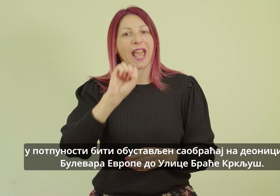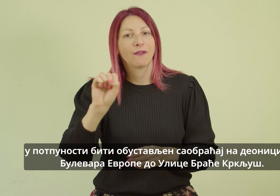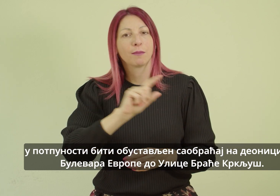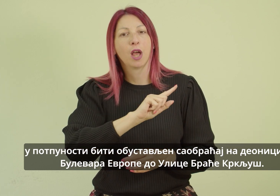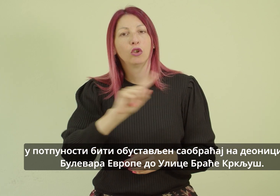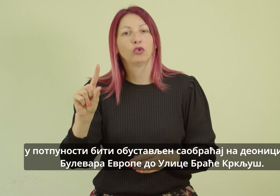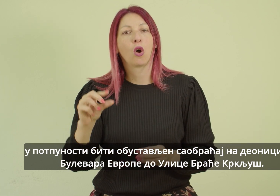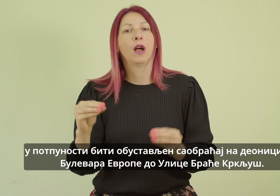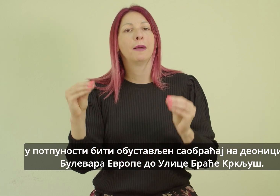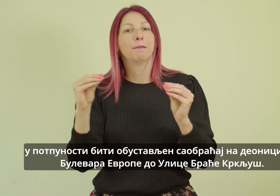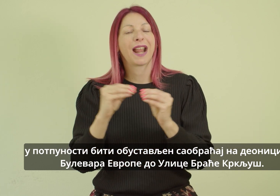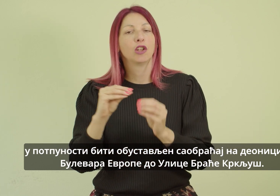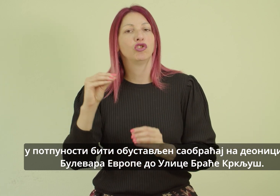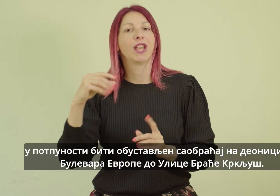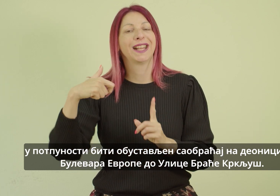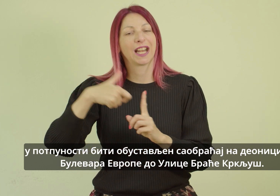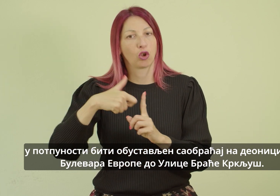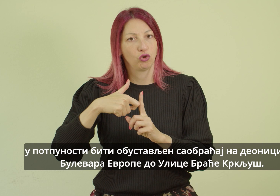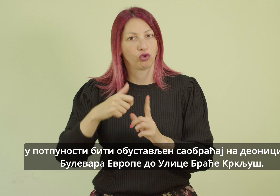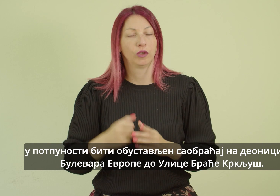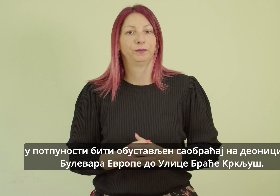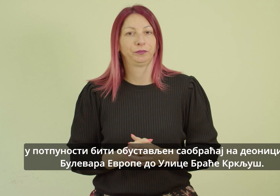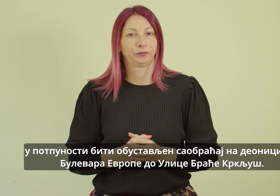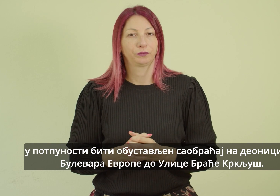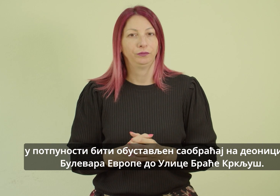Bulevara Evrope do ulice Braće Krkljuš.